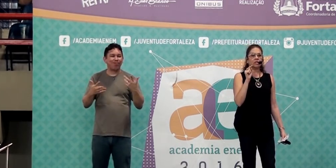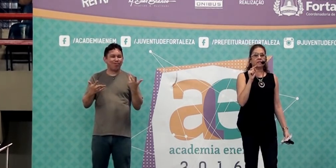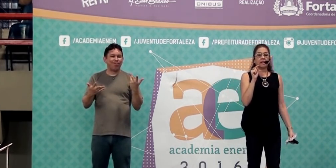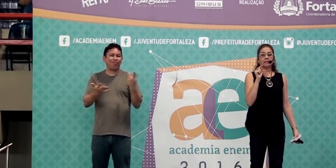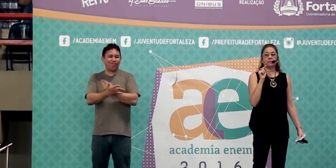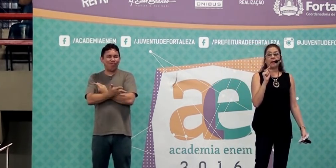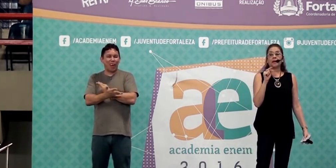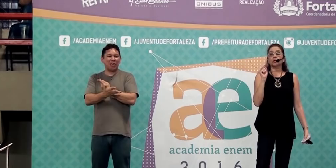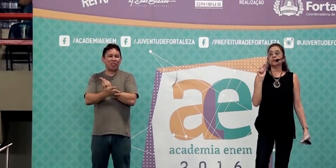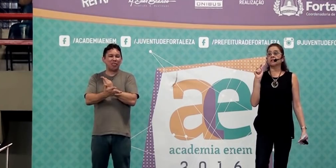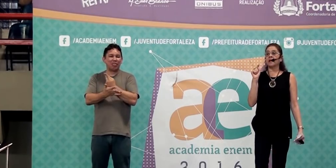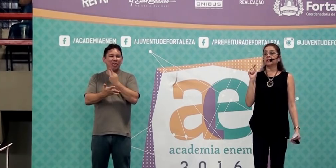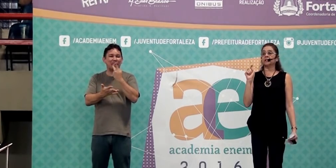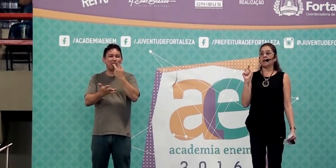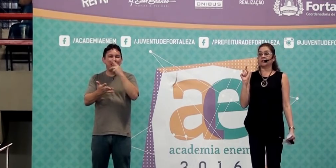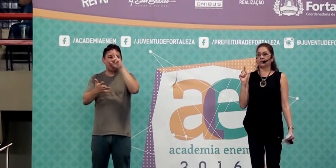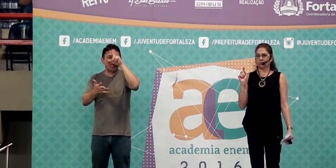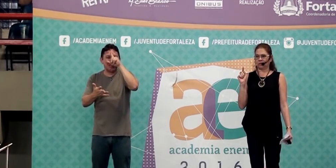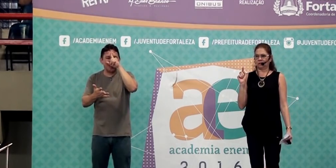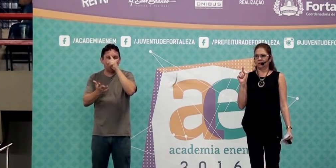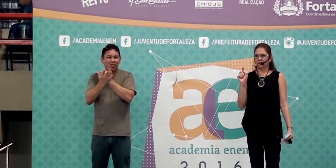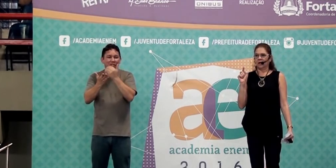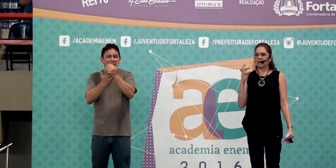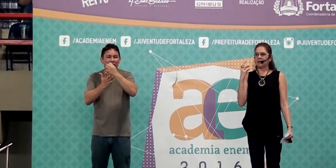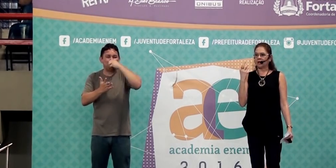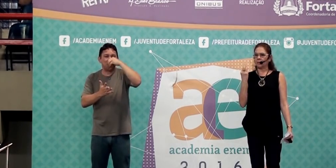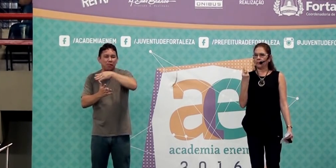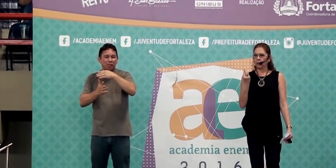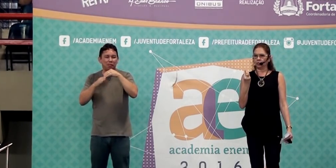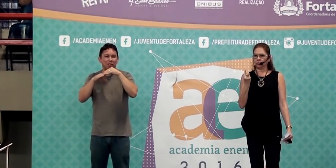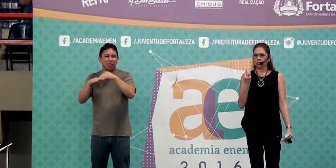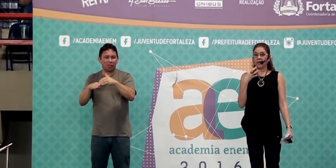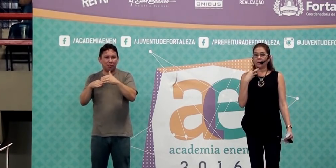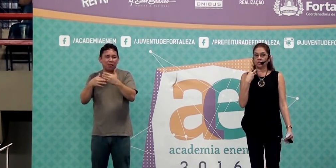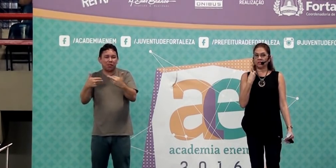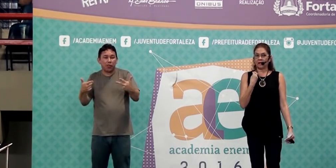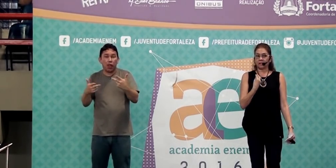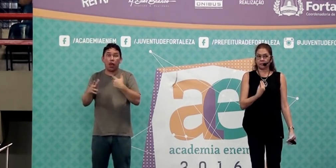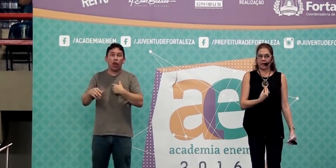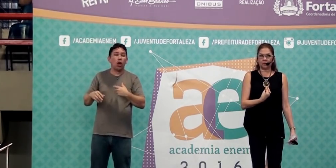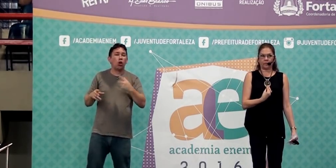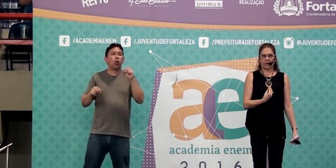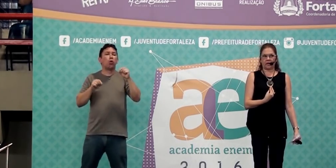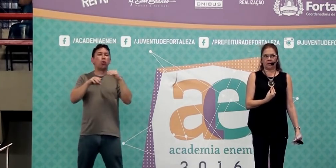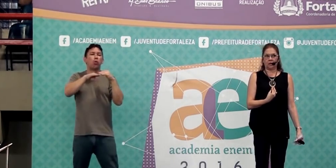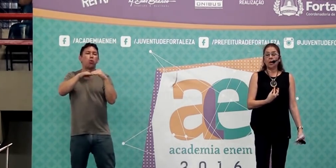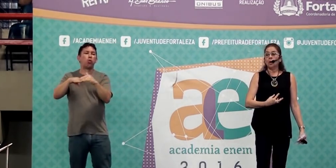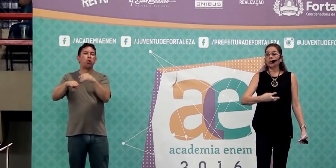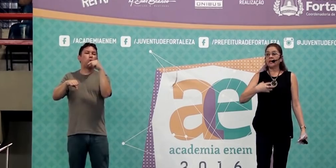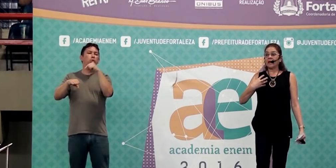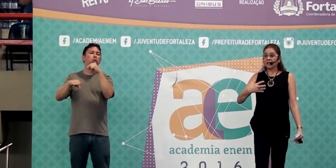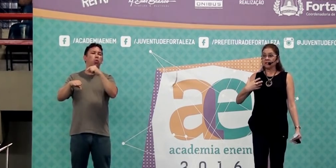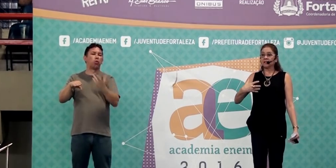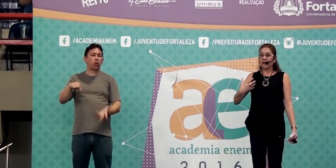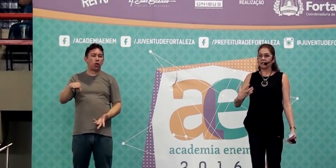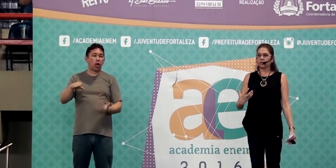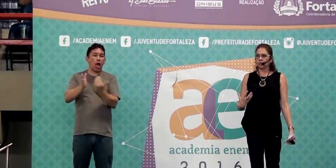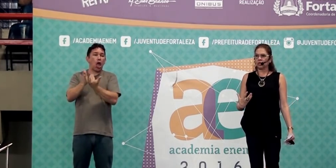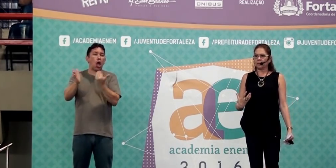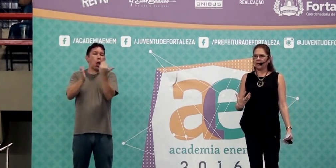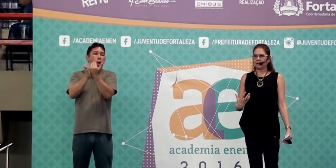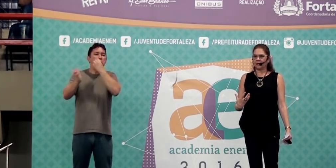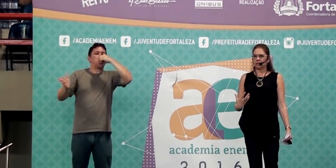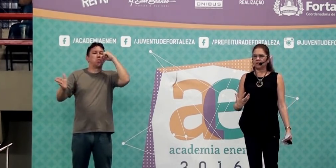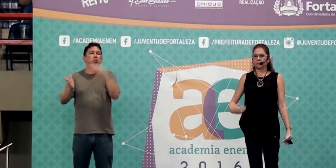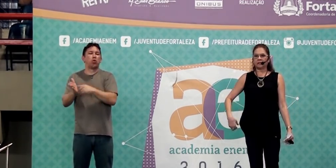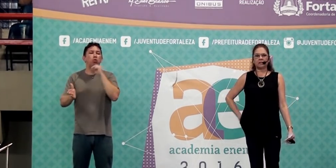provocado desrespeitos e excessos. Até que ponto? O que é o desrespeito para ele? O que é excesso